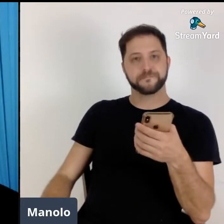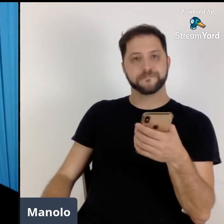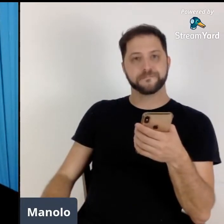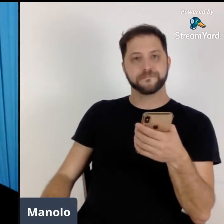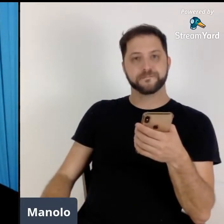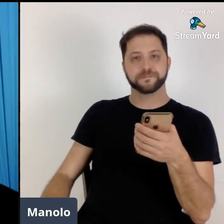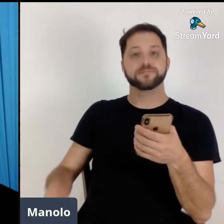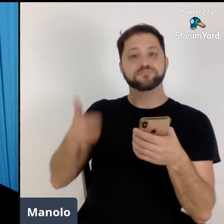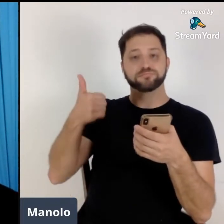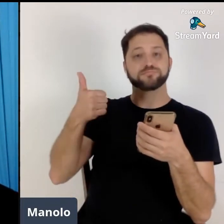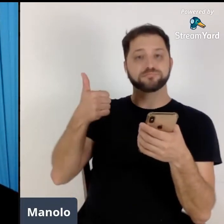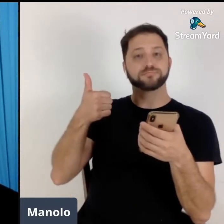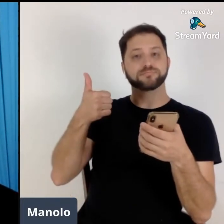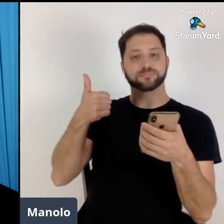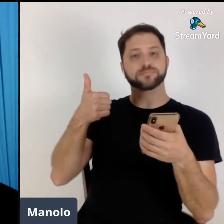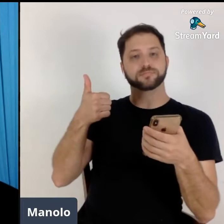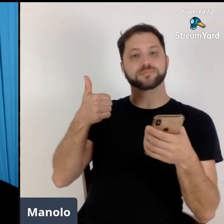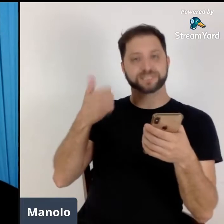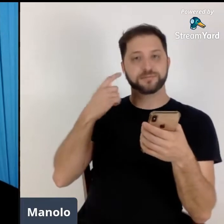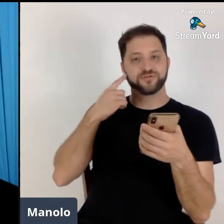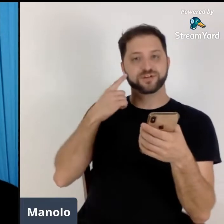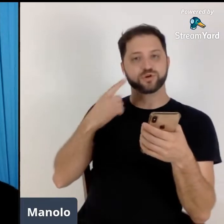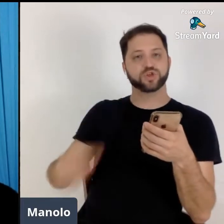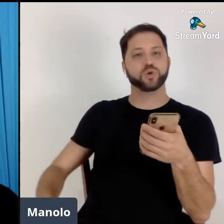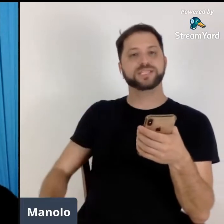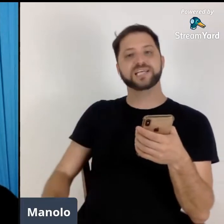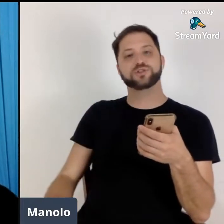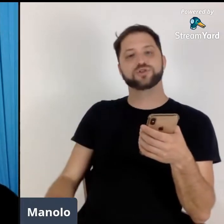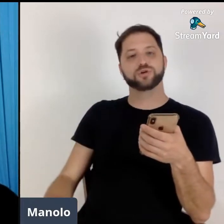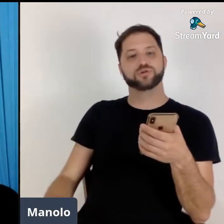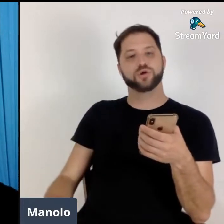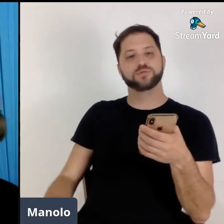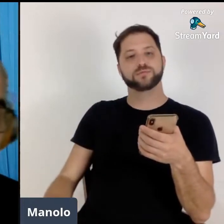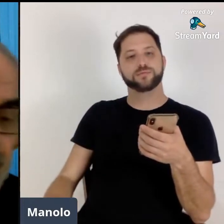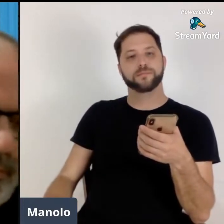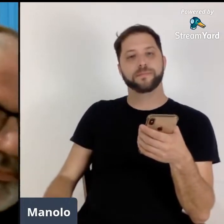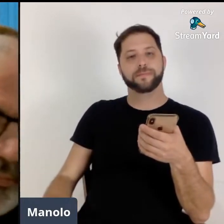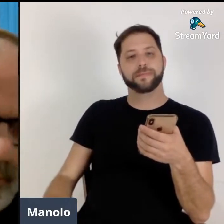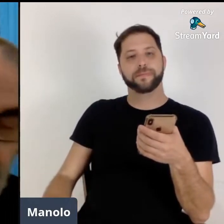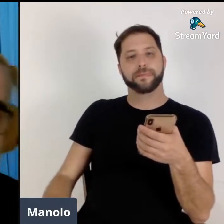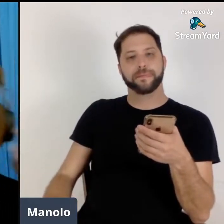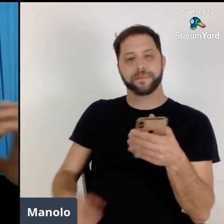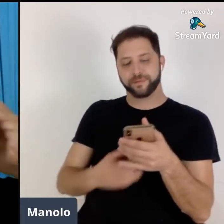Tá me ouvindo bem agora? Uhum. Tá me ouvindo? Ah. Som, teste, som.